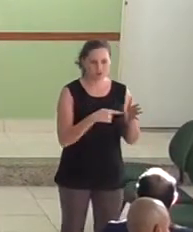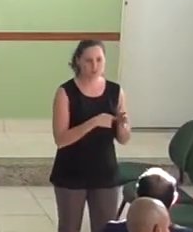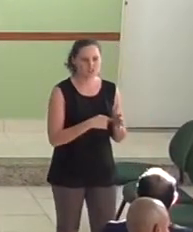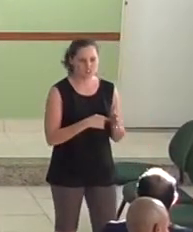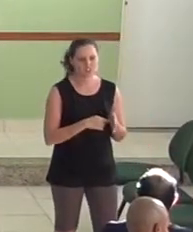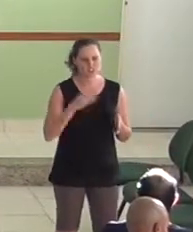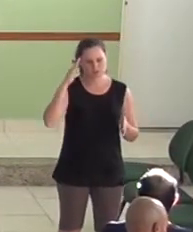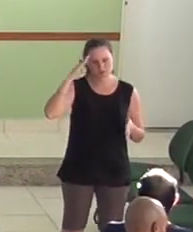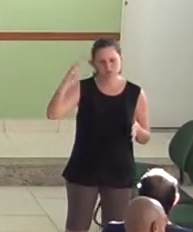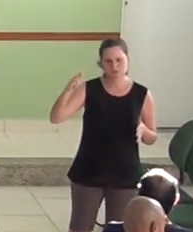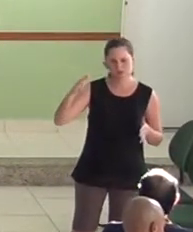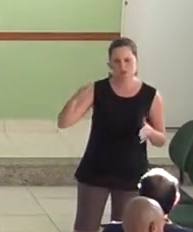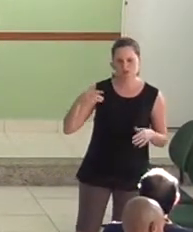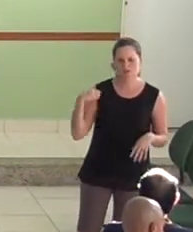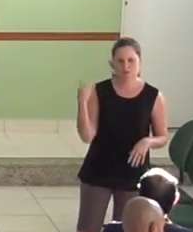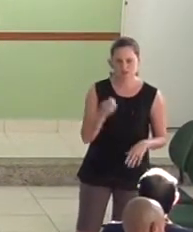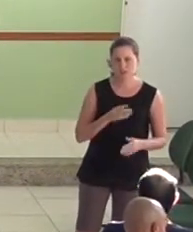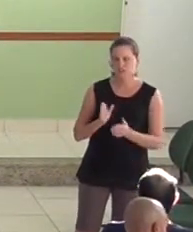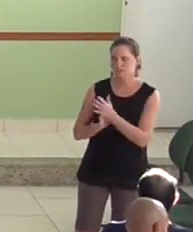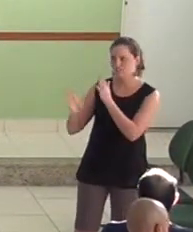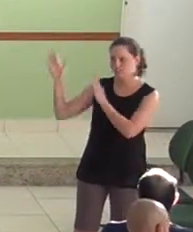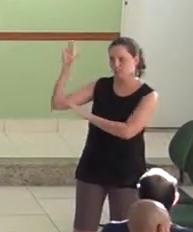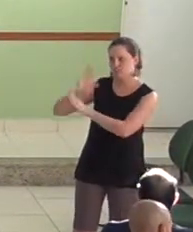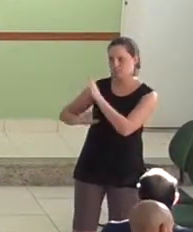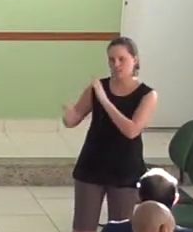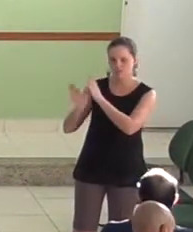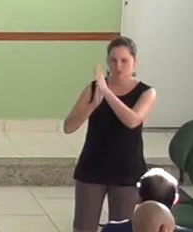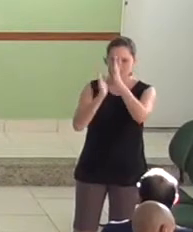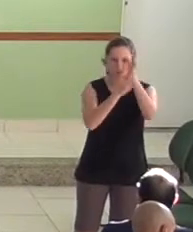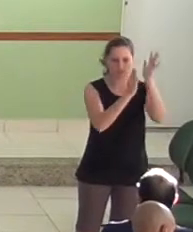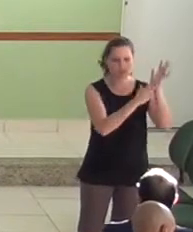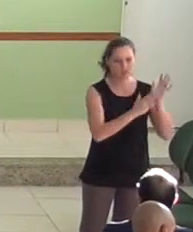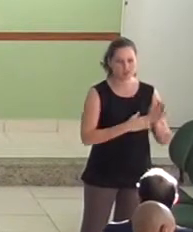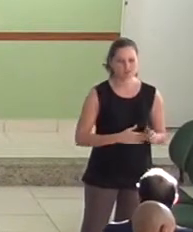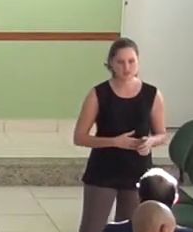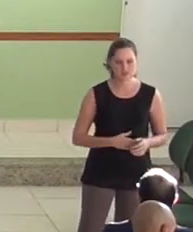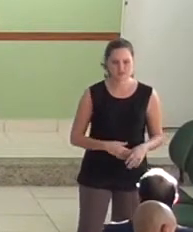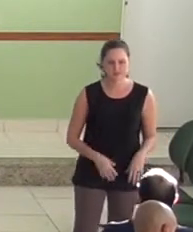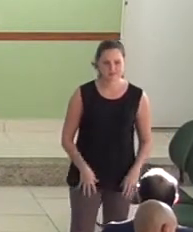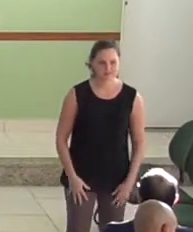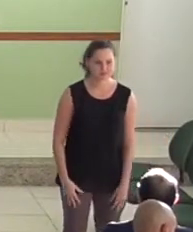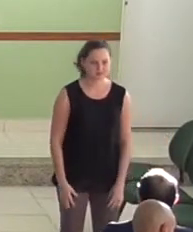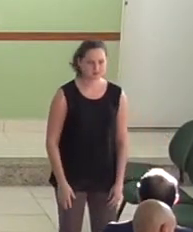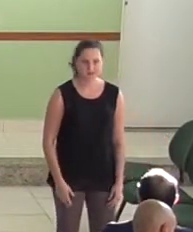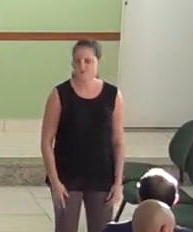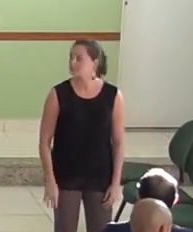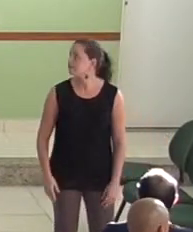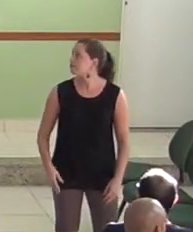Thank you.